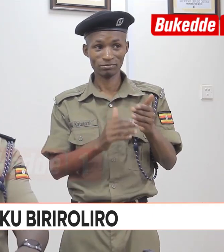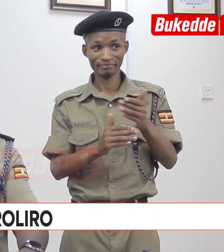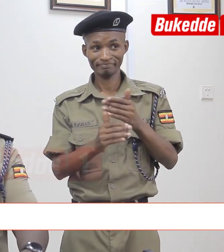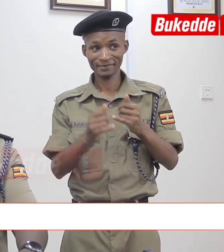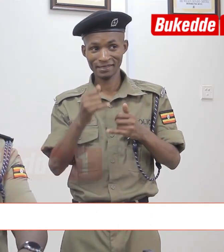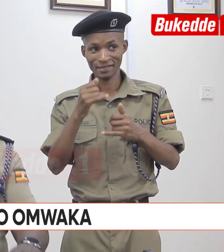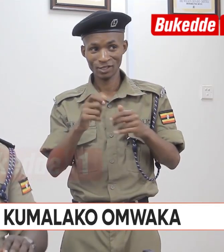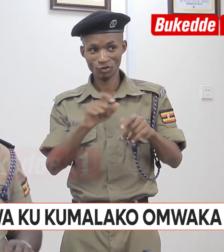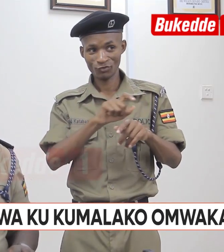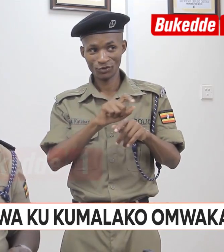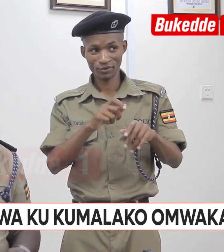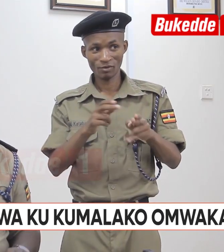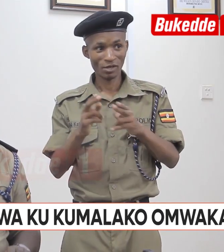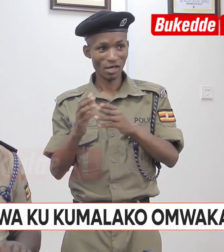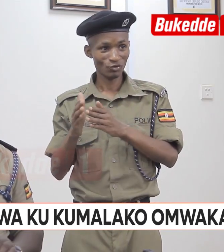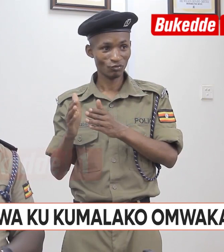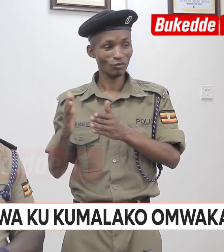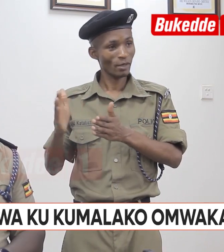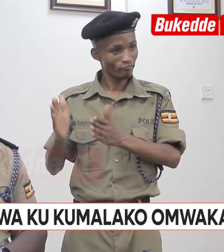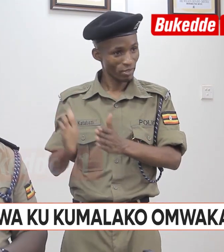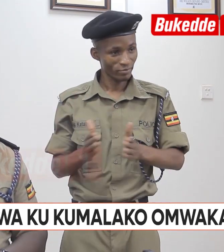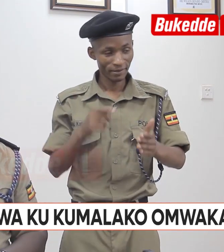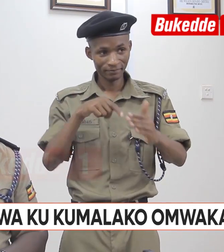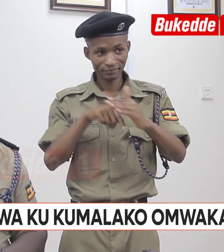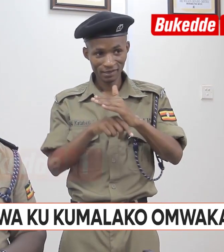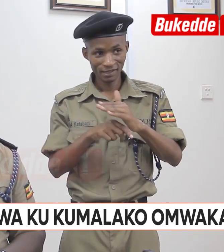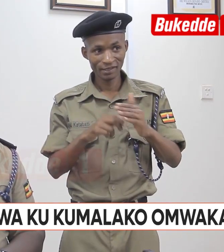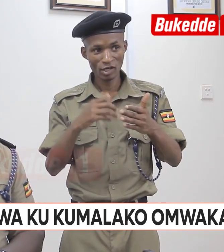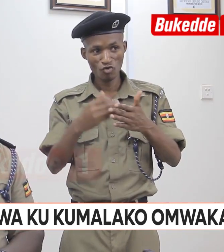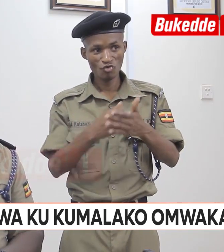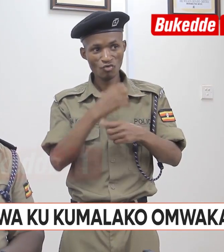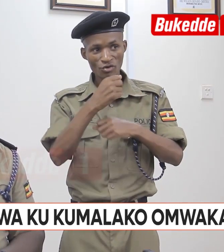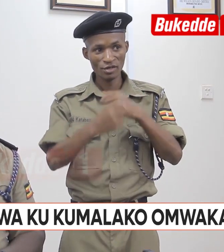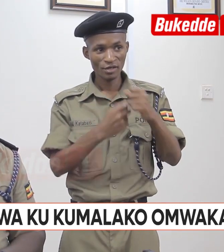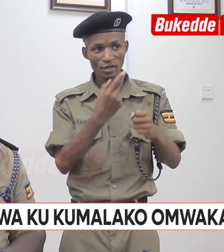wiiki eno nga tuyingira omwaka omujja 2022